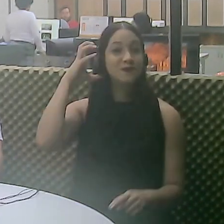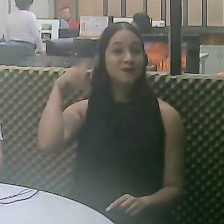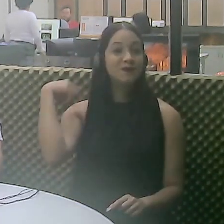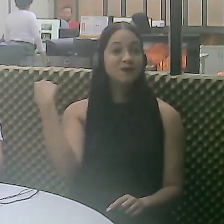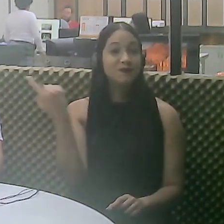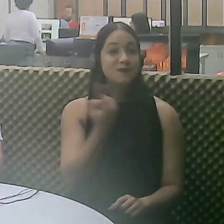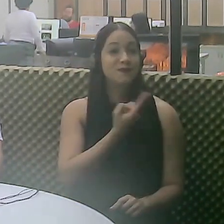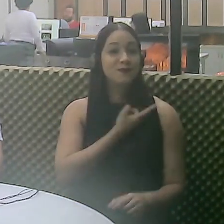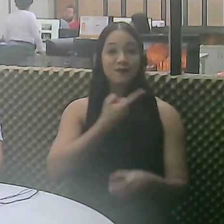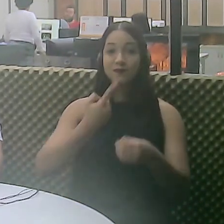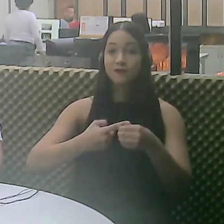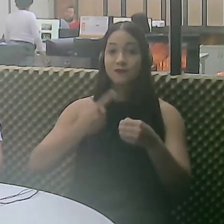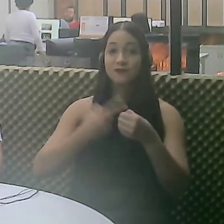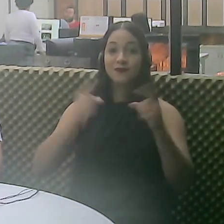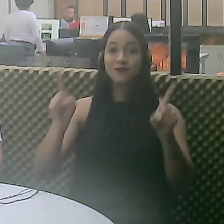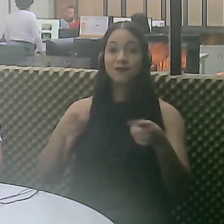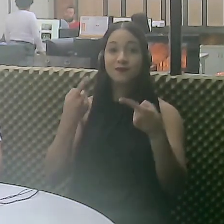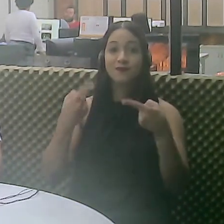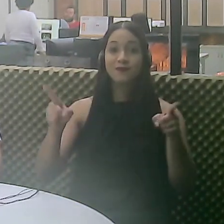Rádio Nossa Cidade.